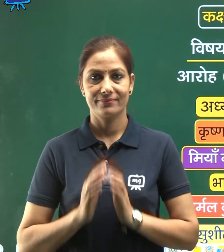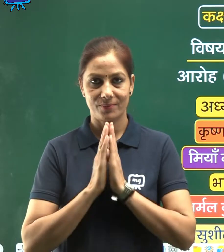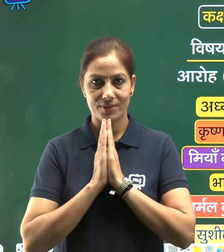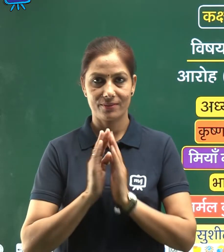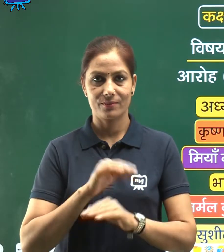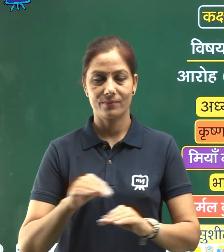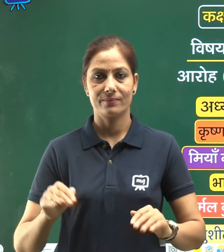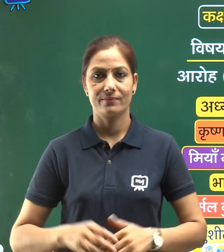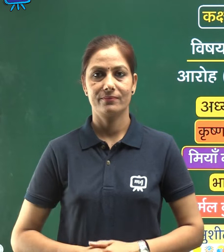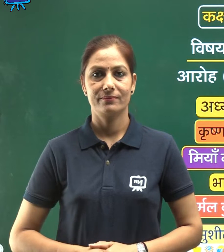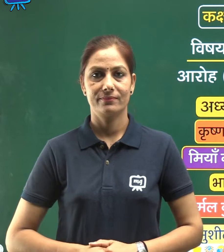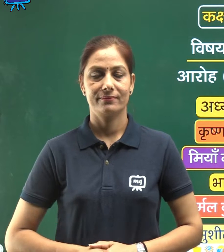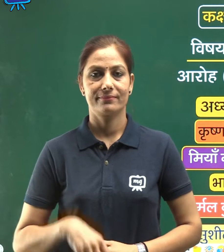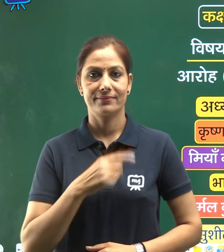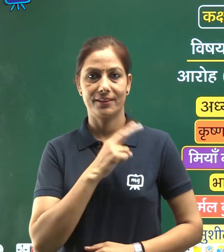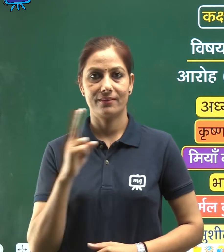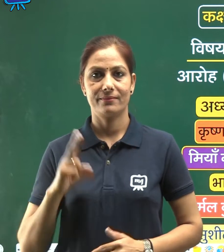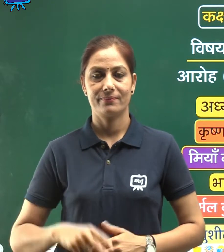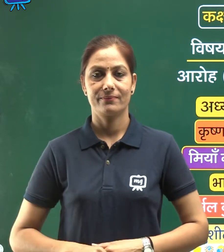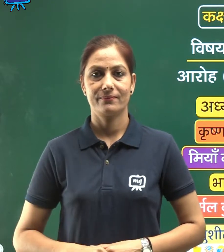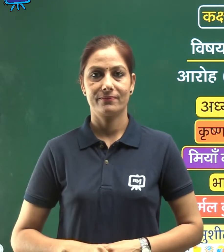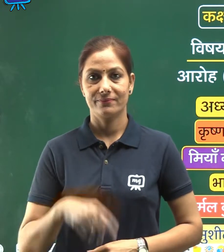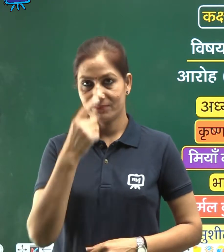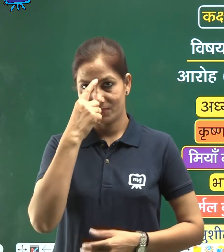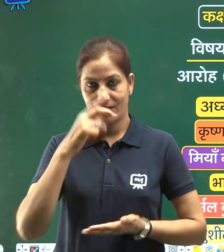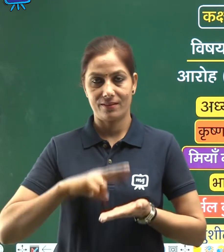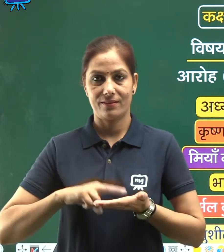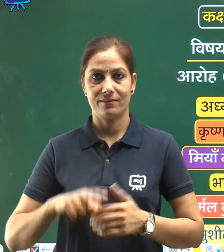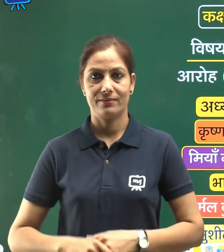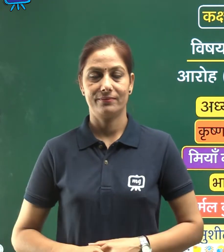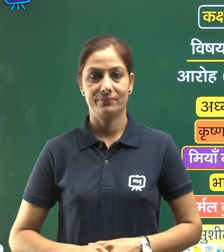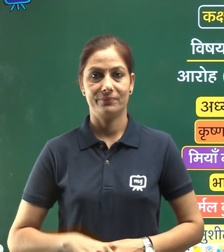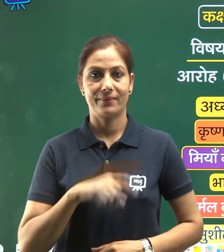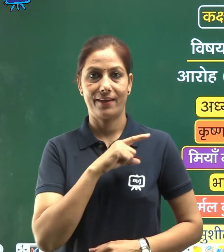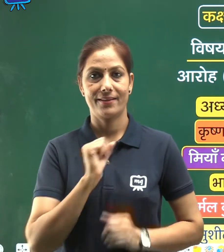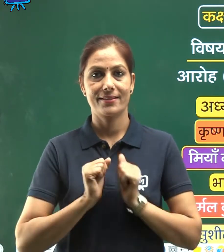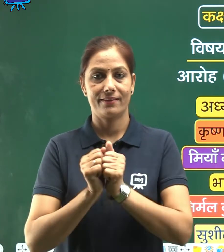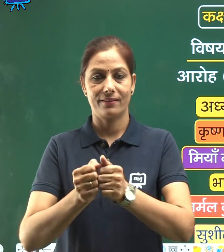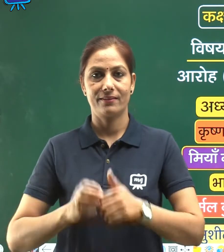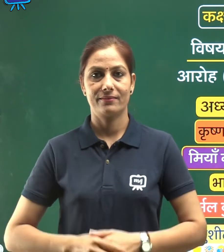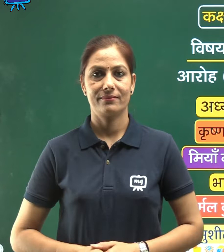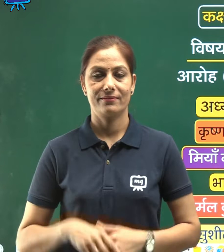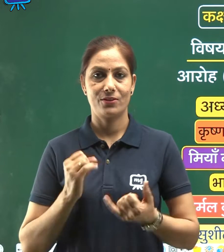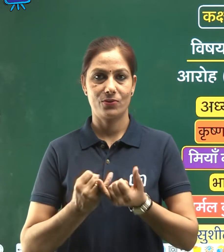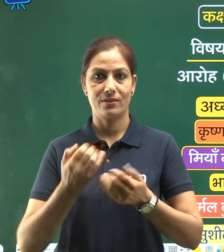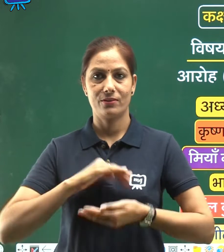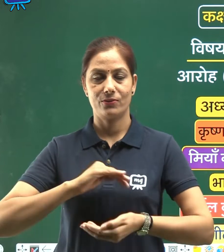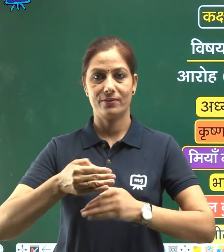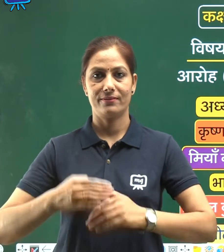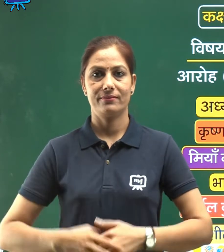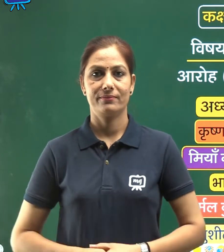नमस्कार बच्चों, मेरा नाम निर्मल कुमार गुप्ता, मेरे साथ हैं सुशीला